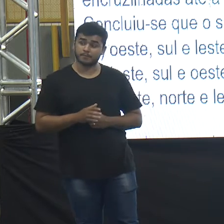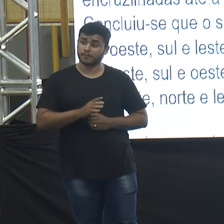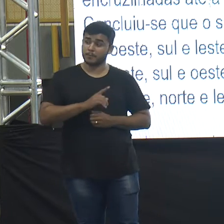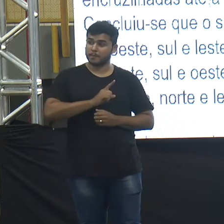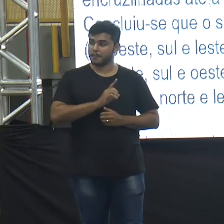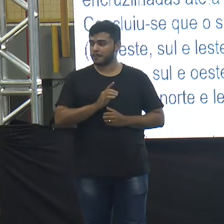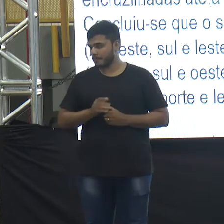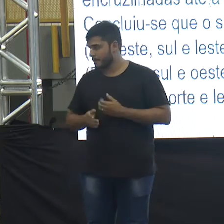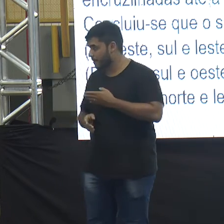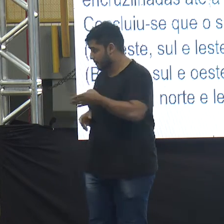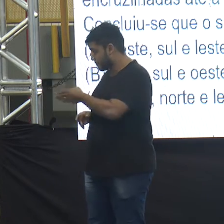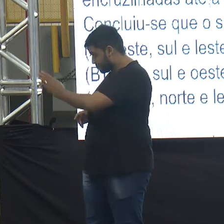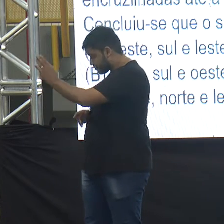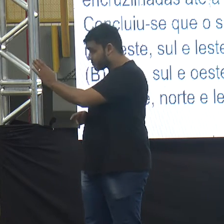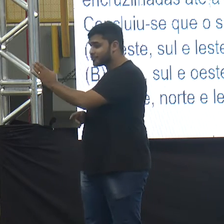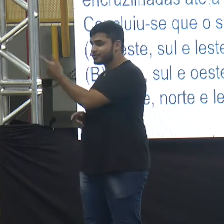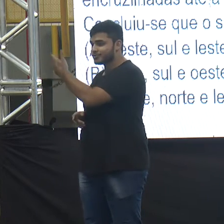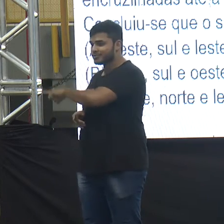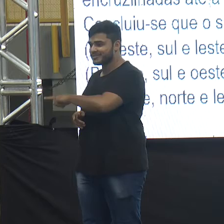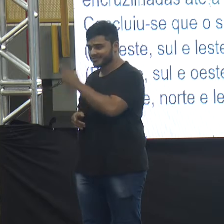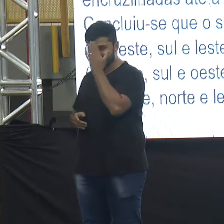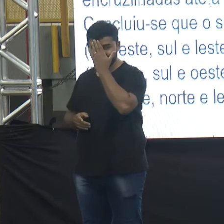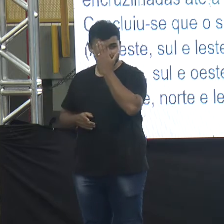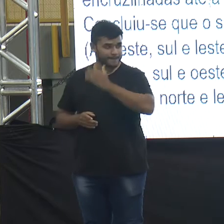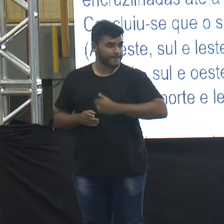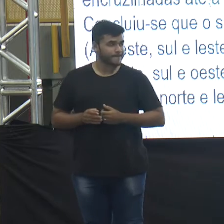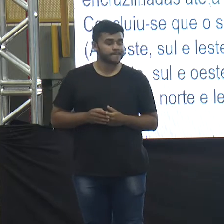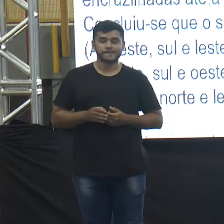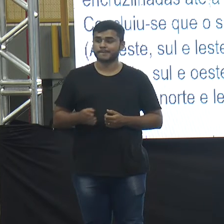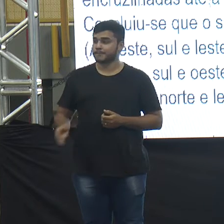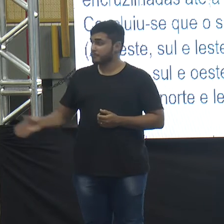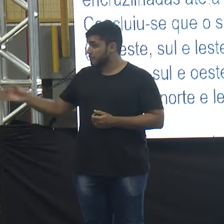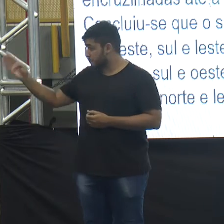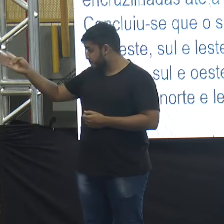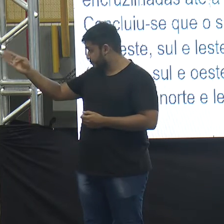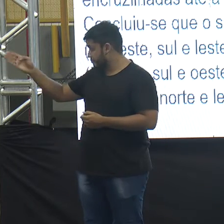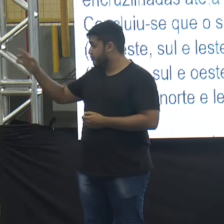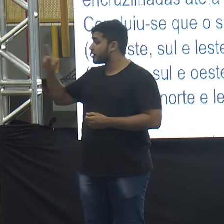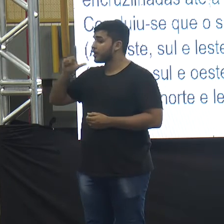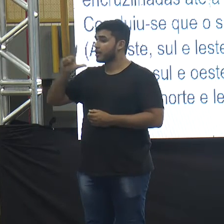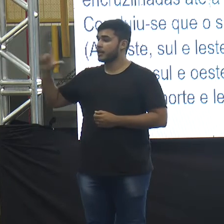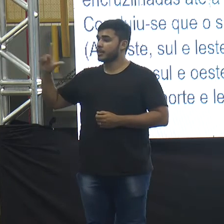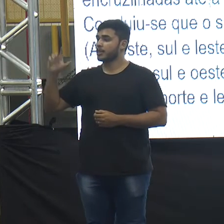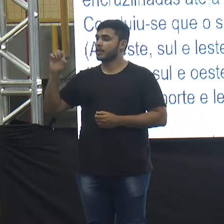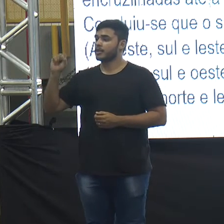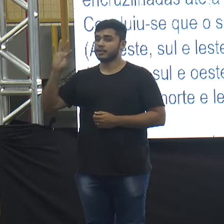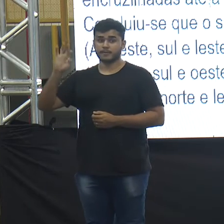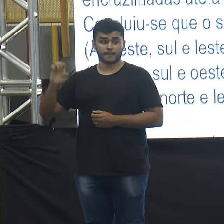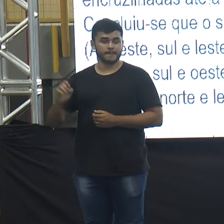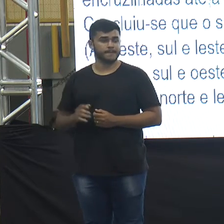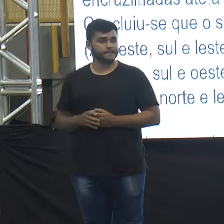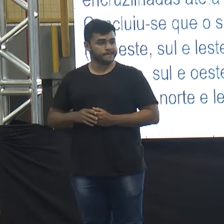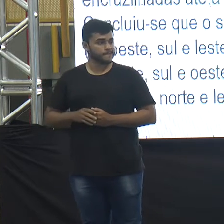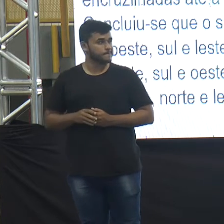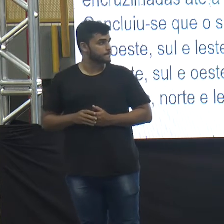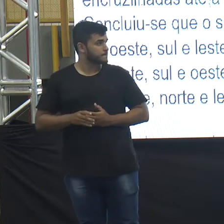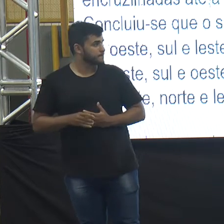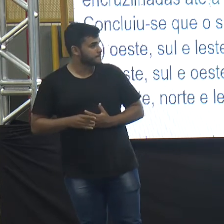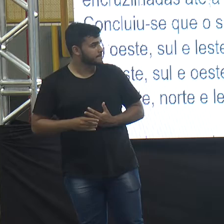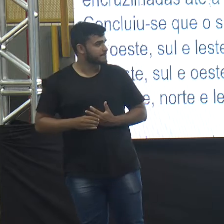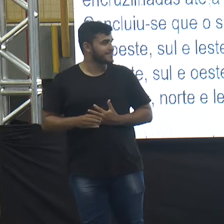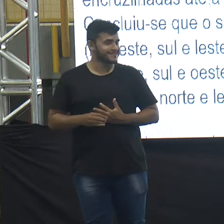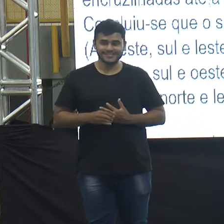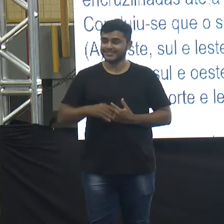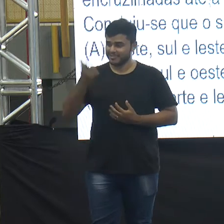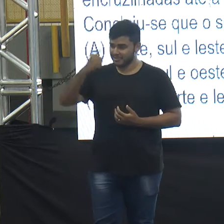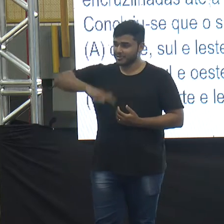Cruzilhada, esquerda de novo, leste. Matou? Não, professor. Faz de novo, achei tão